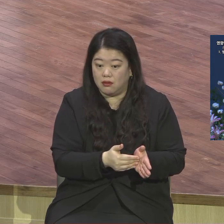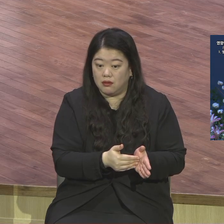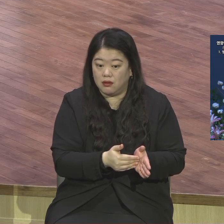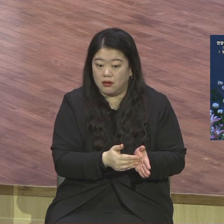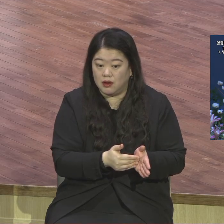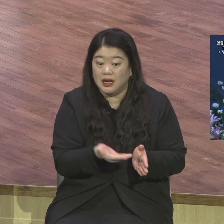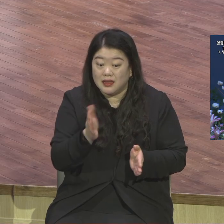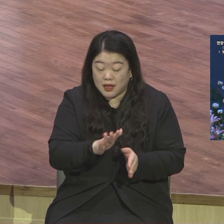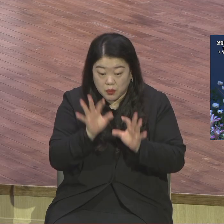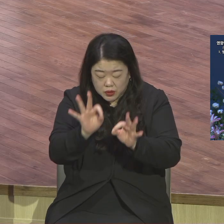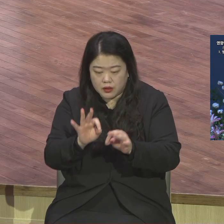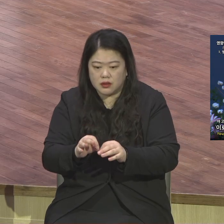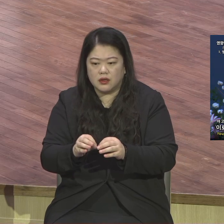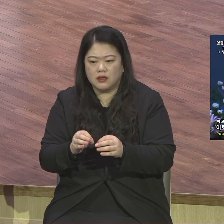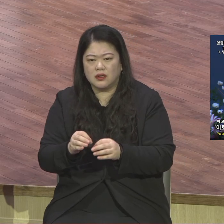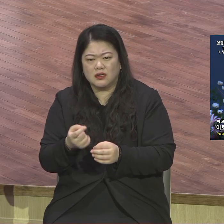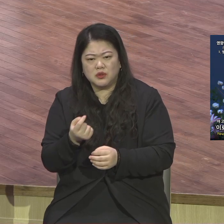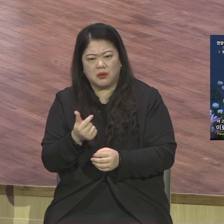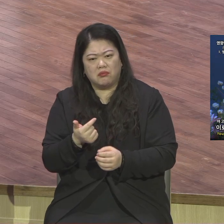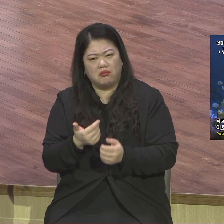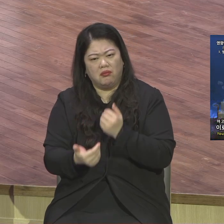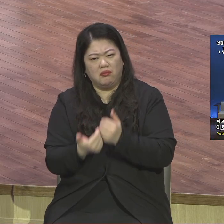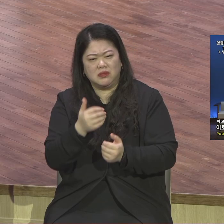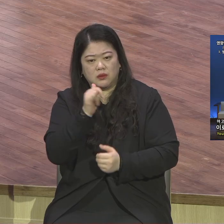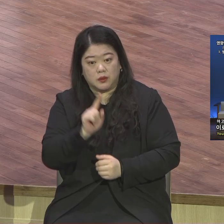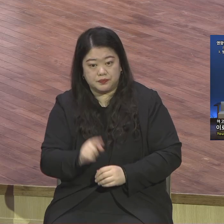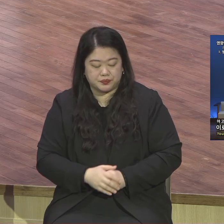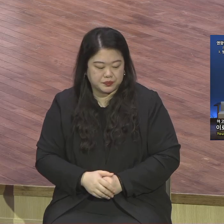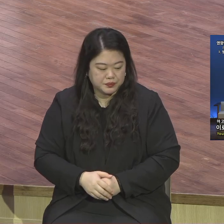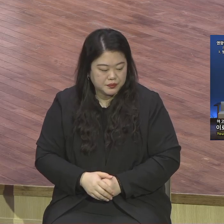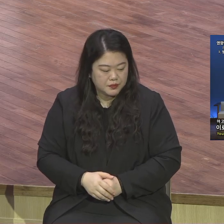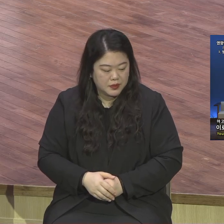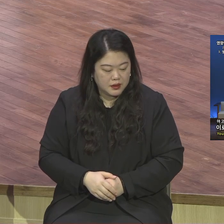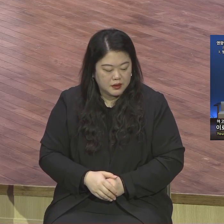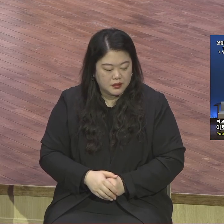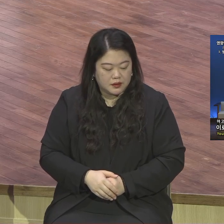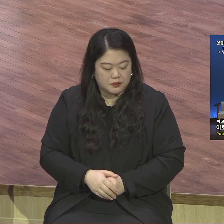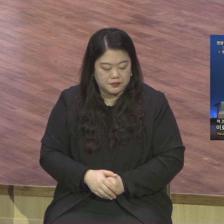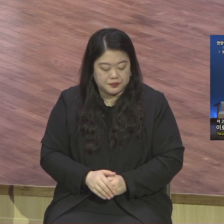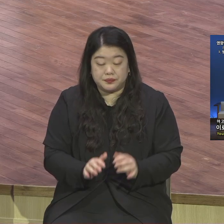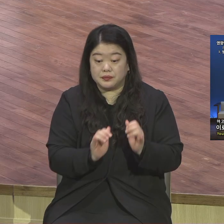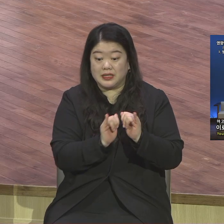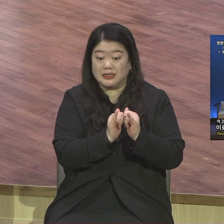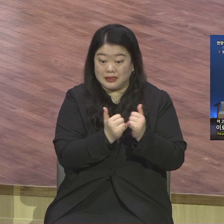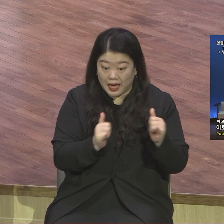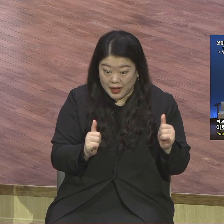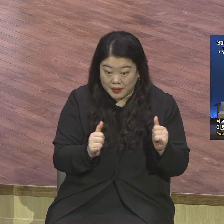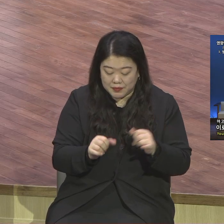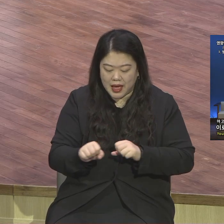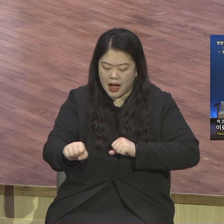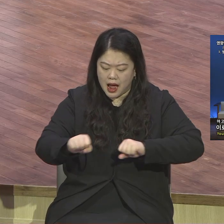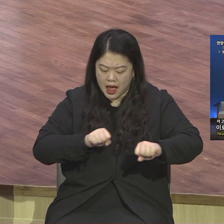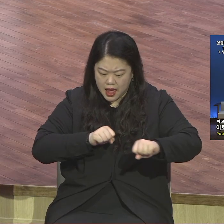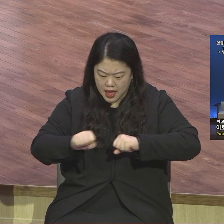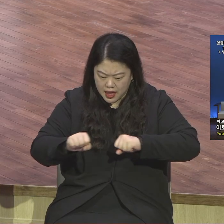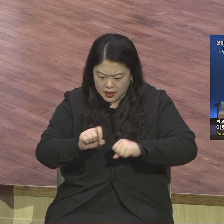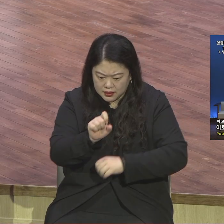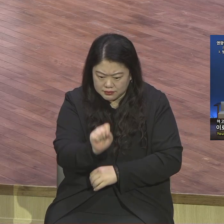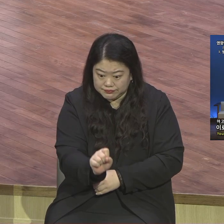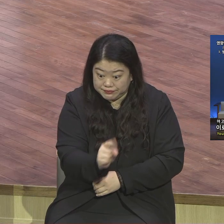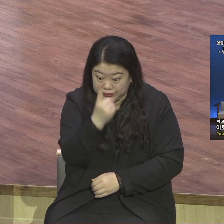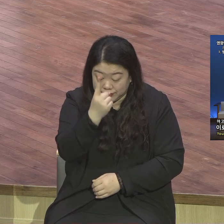말씀이 24절이에요. 24절. 자 24절 이로 보건대 사람이 행함으로 어렵다 하심을